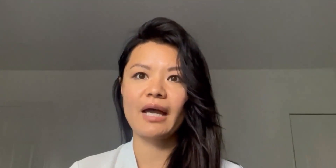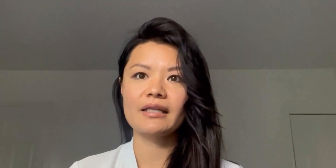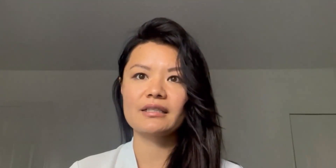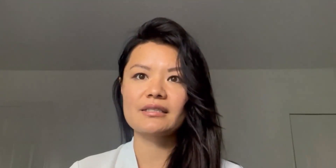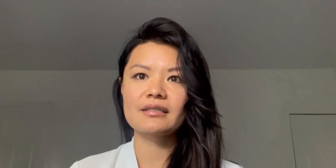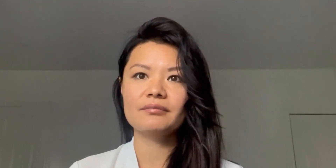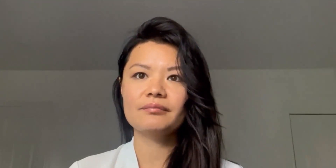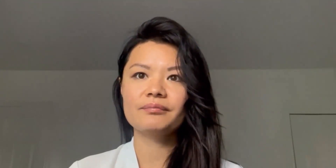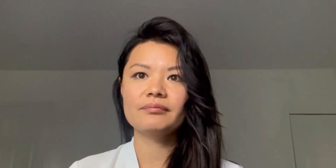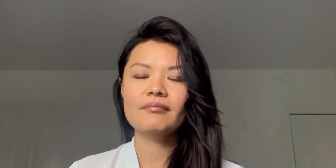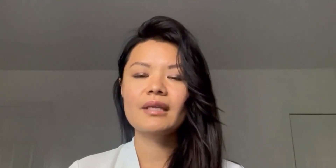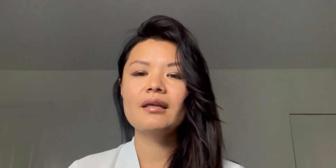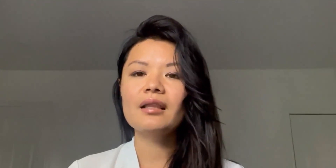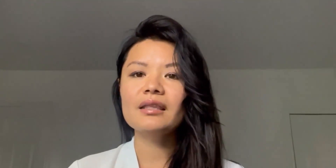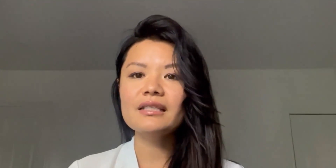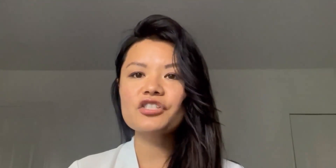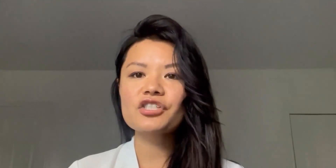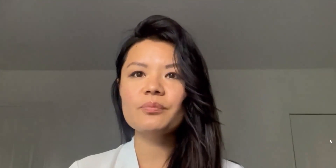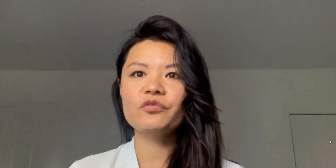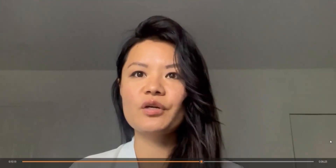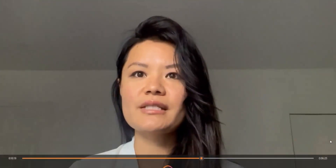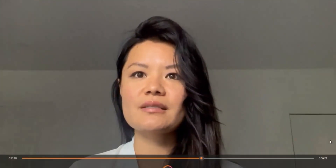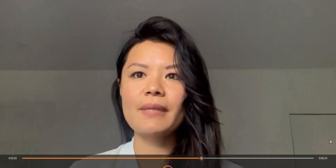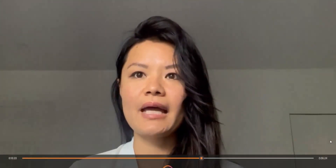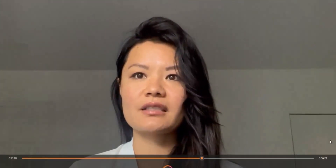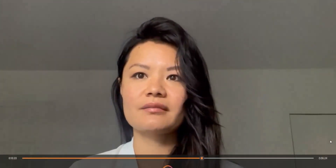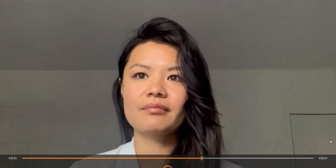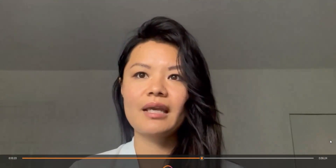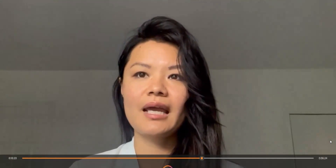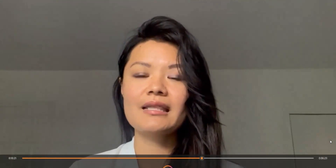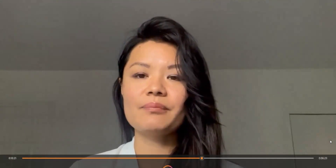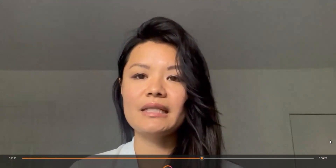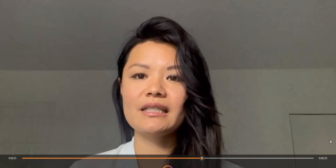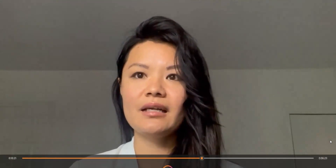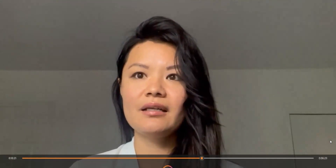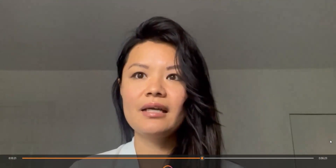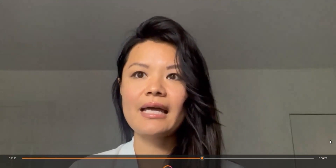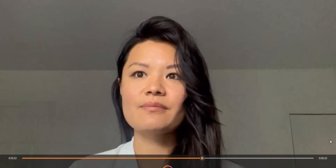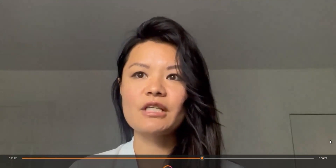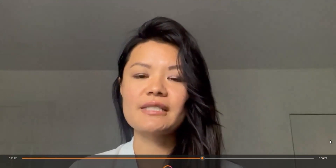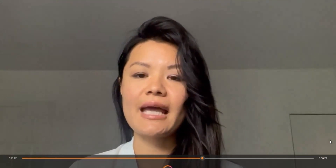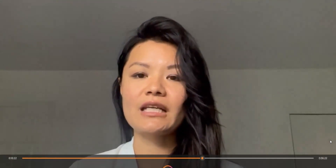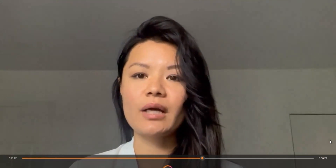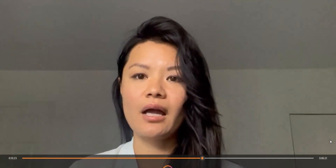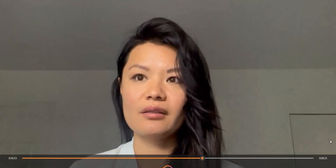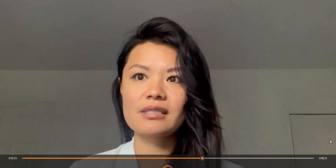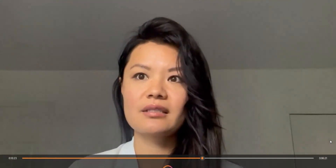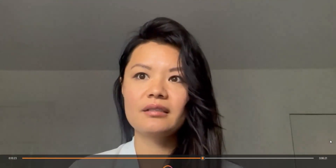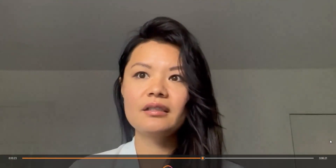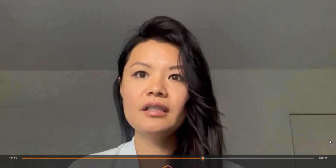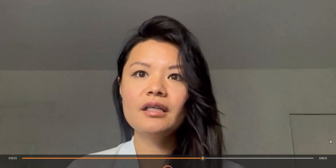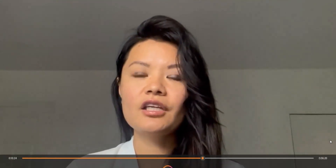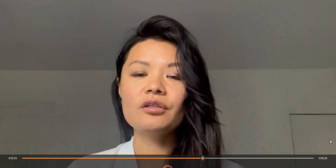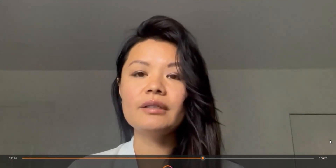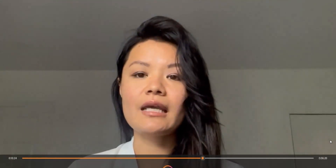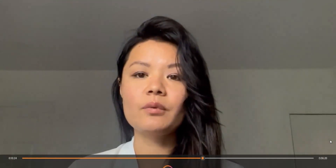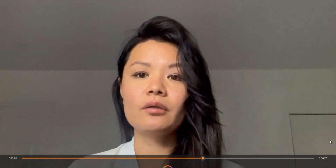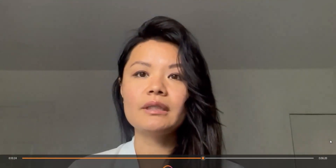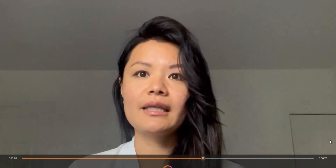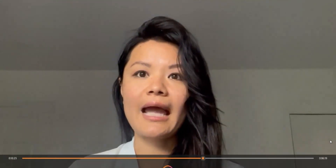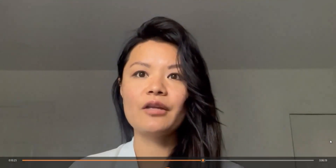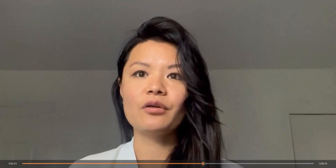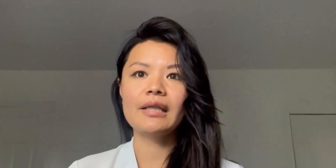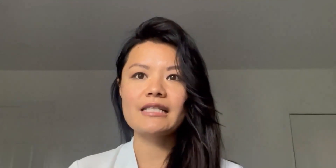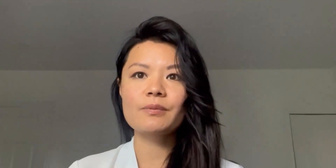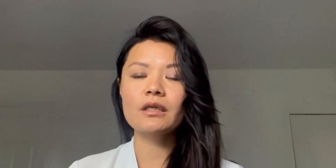service providers. Leadership voices matter in the media as much as anywhere else. You